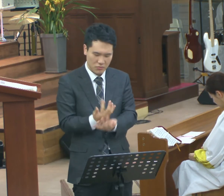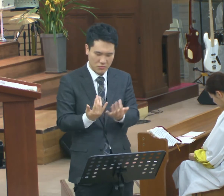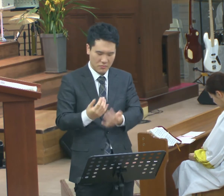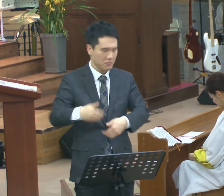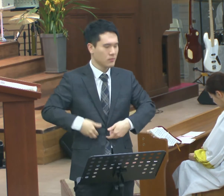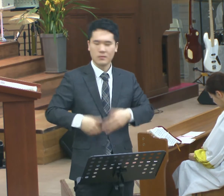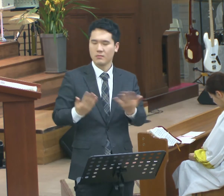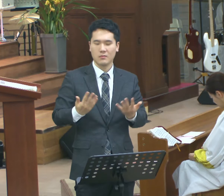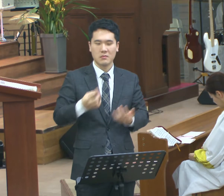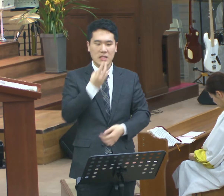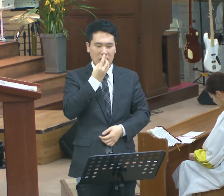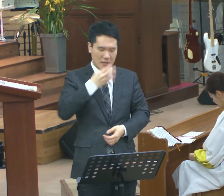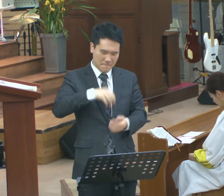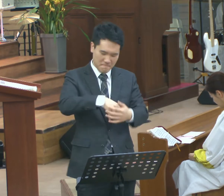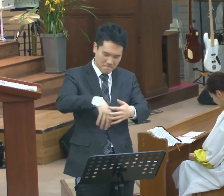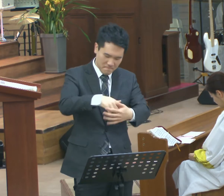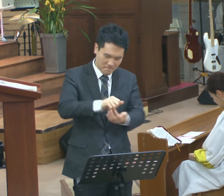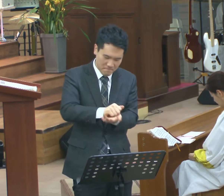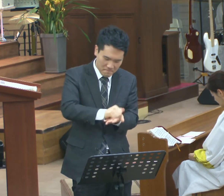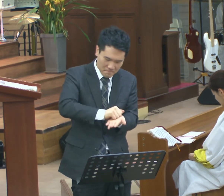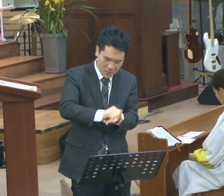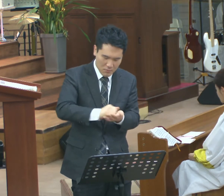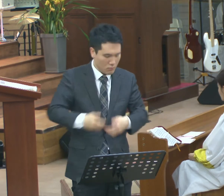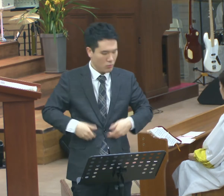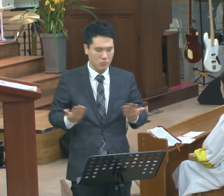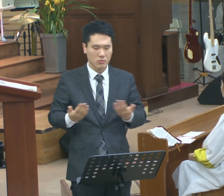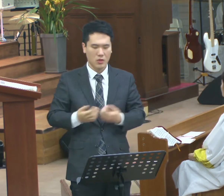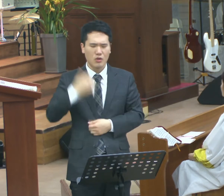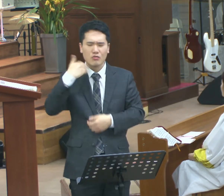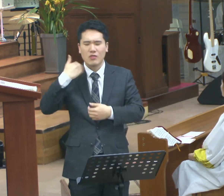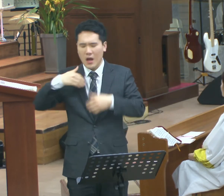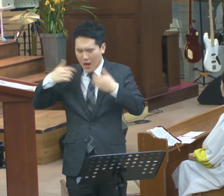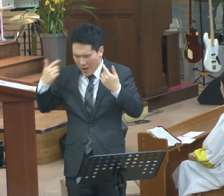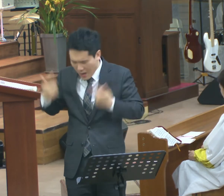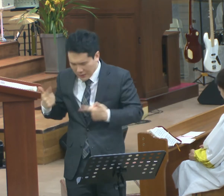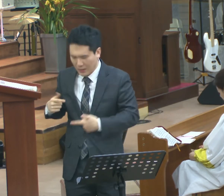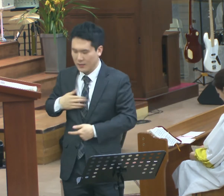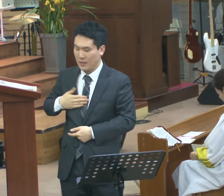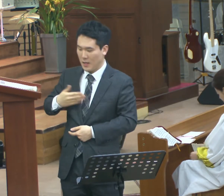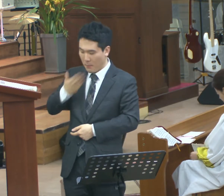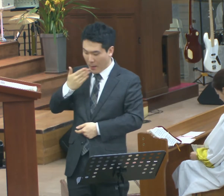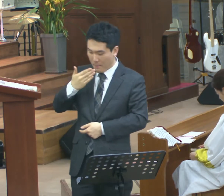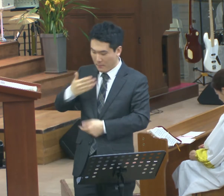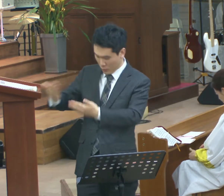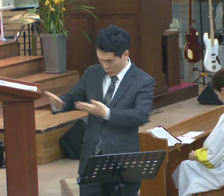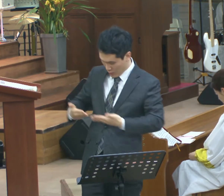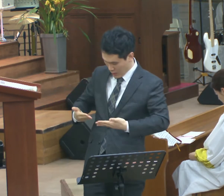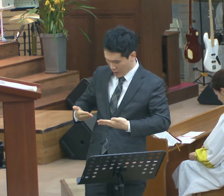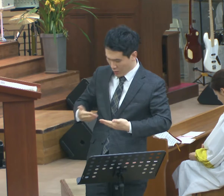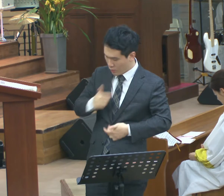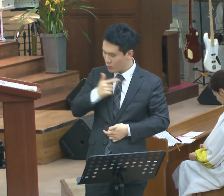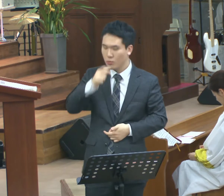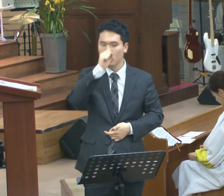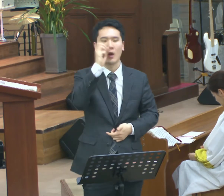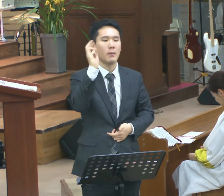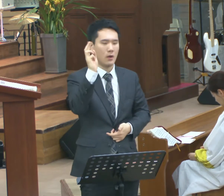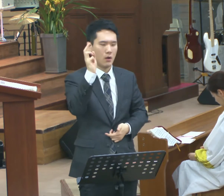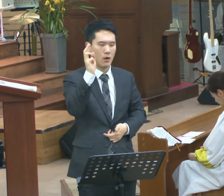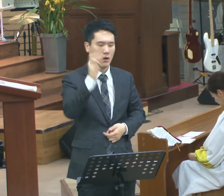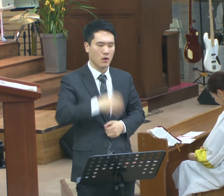필요도 없고 그냥 누가 밥을 계속 해준다. 그러면 너무 좋지 않겠습니까? 그 가난하고 배고픈 시대에 아니